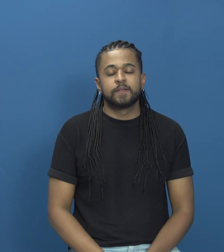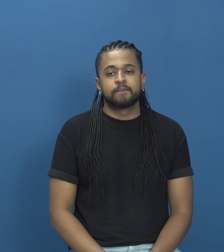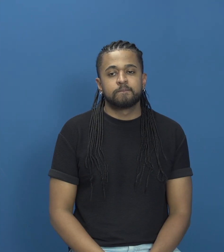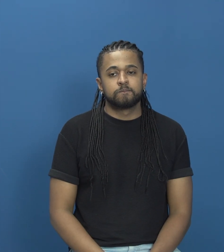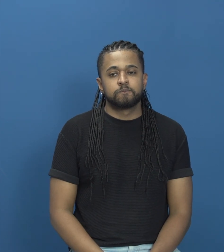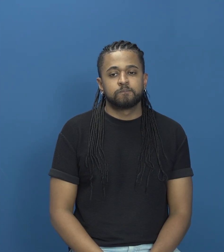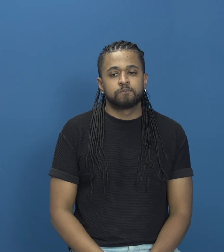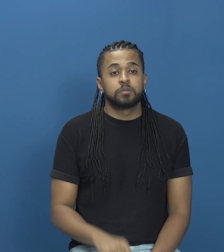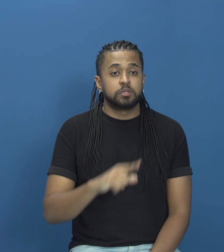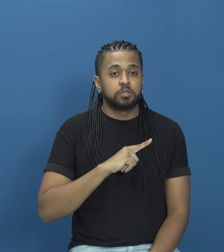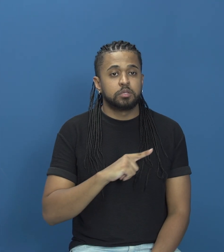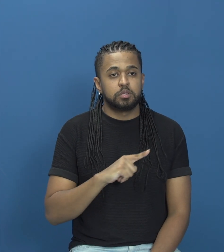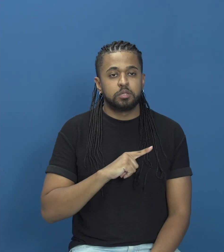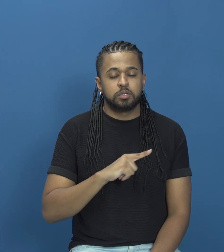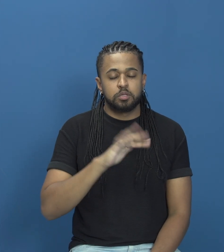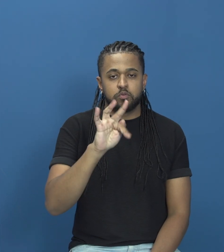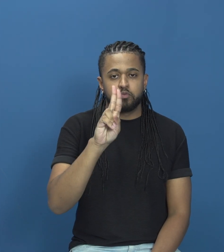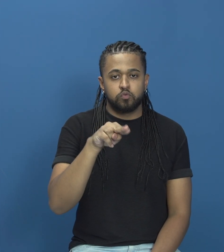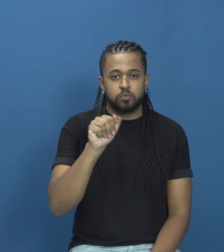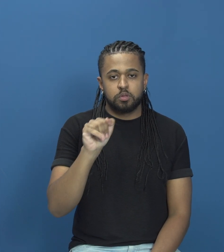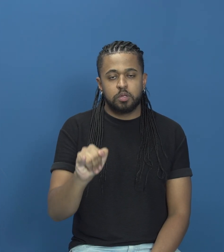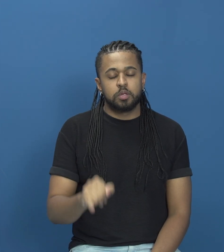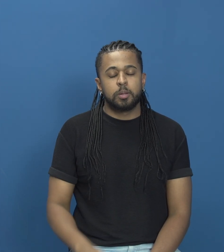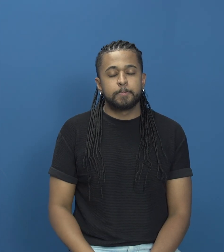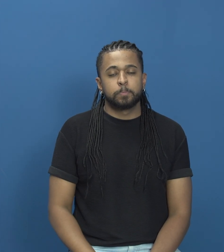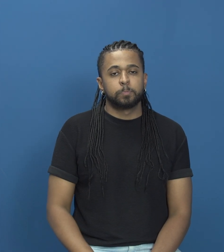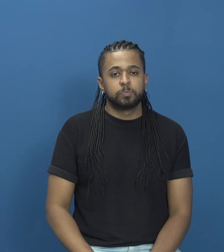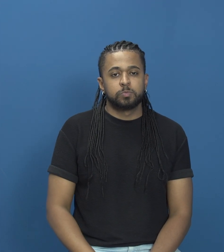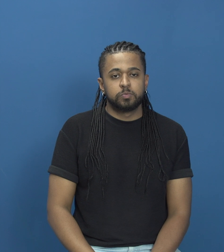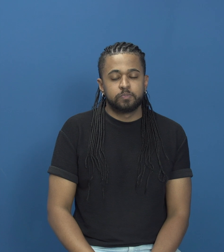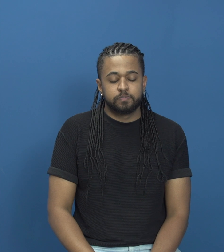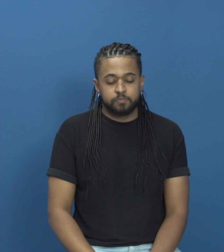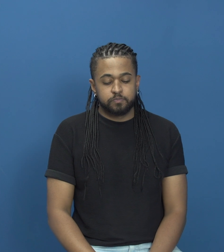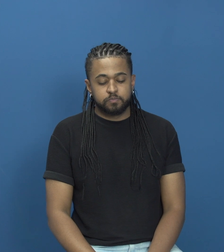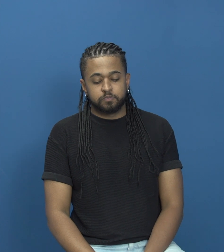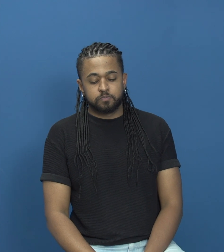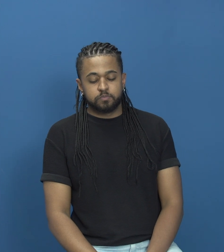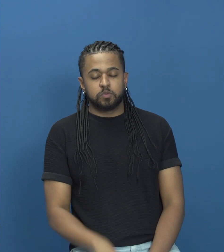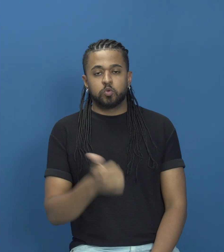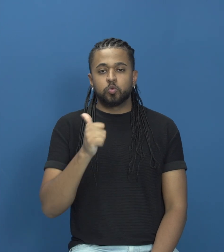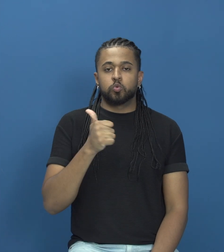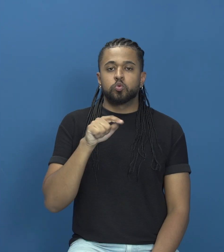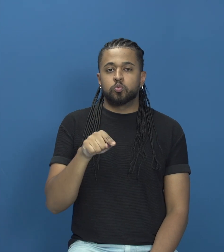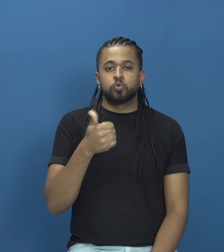parênteses, expedida pela FUNAI, fecha parênteses.